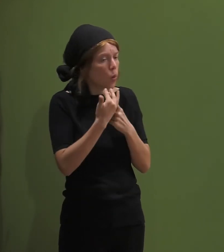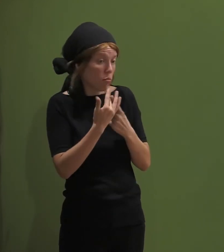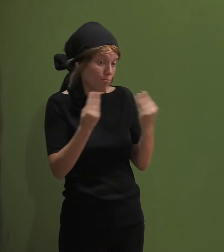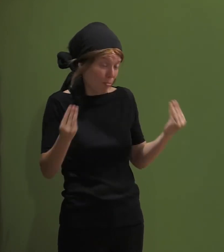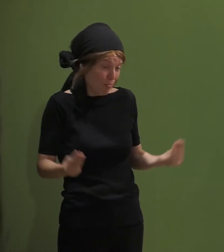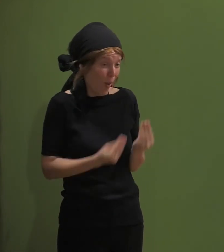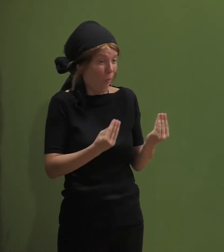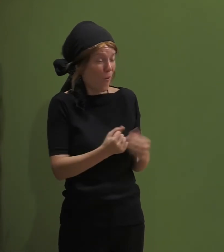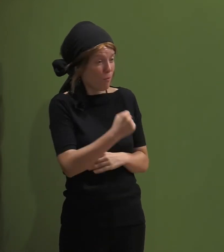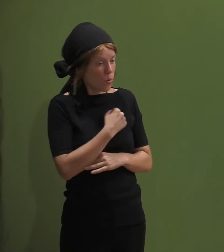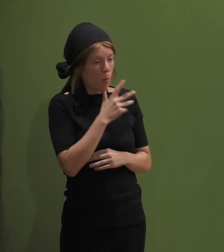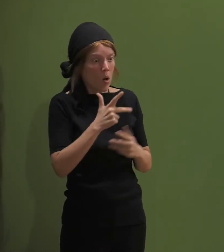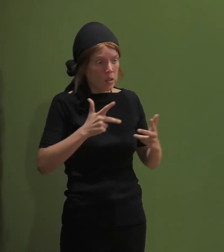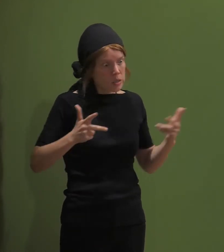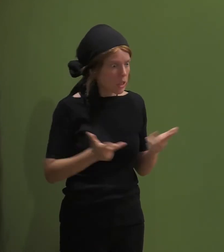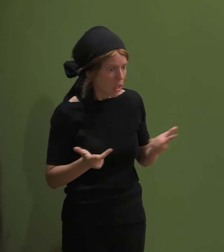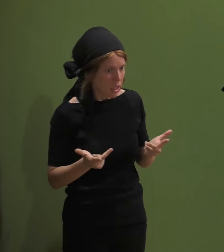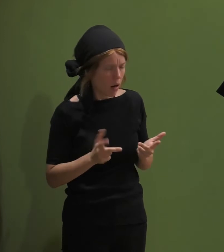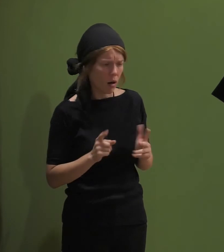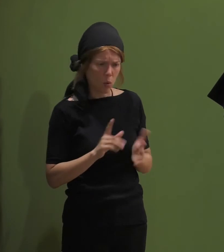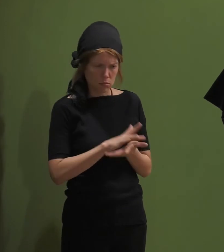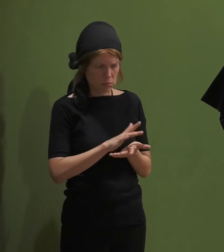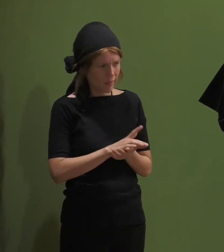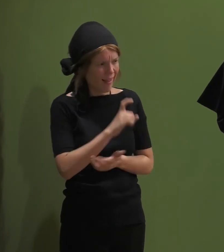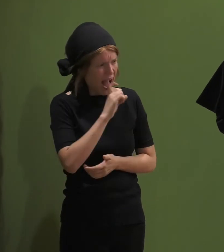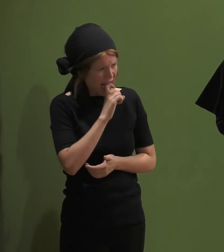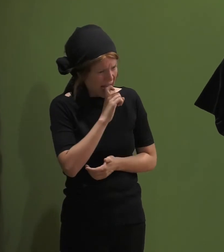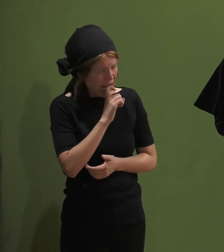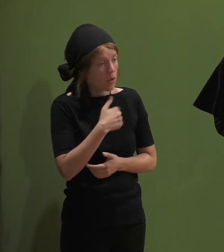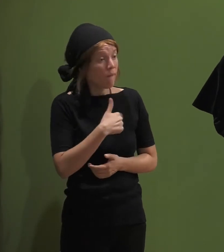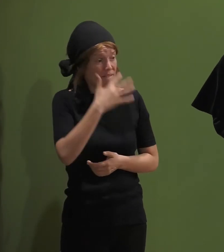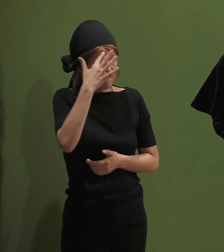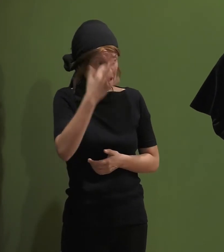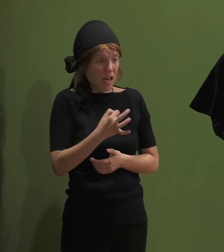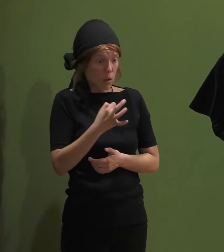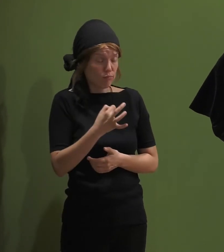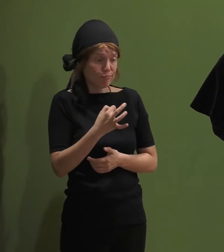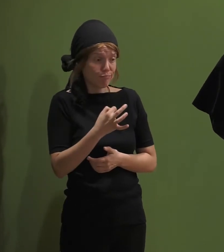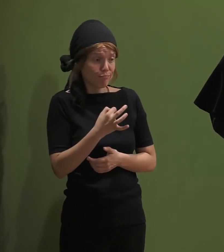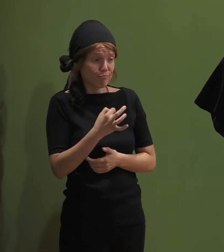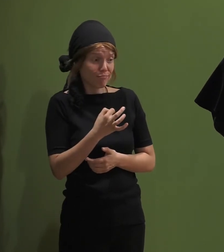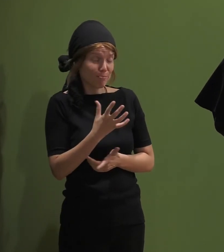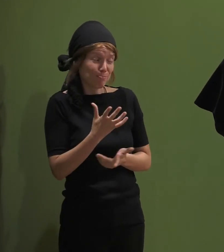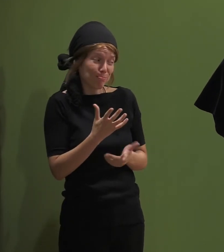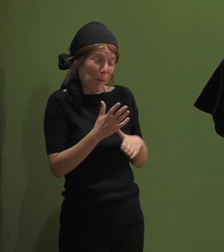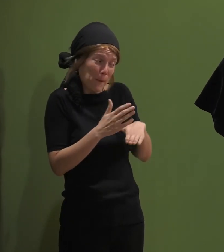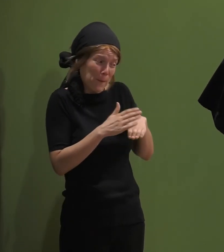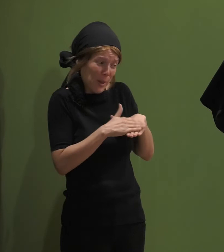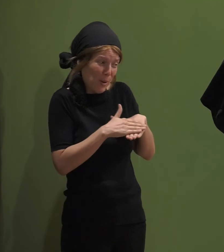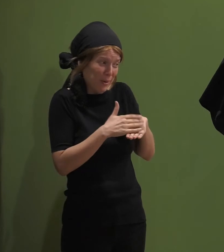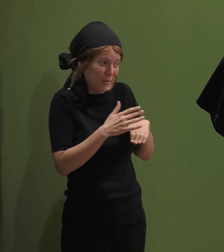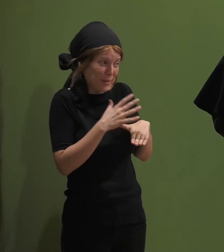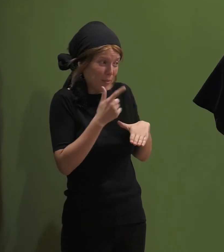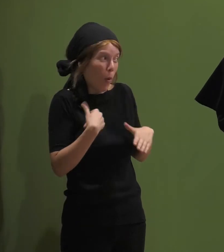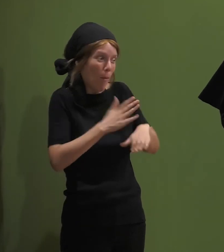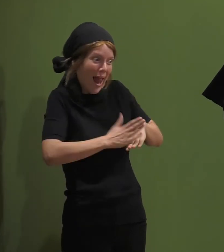propicia, en la que las urgencias no sean el día a día. Envidiamos, y creo que en este caso lo digo en sentido pecaminoso, ya que me gustaría